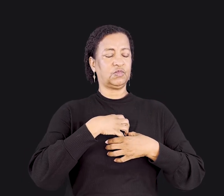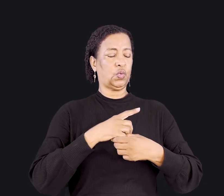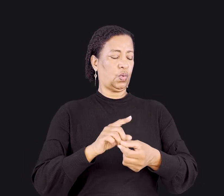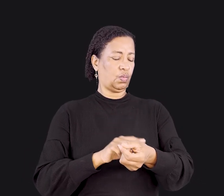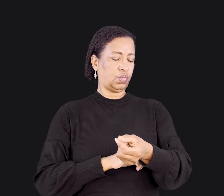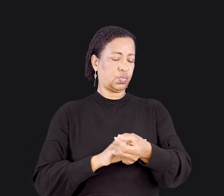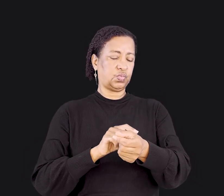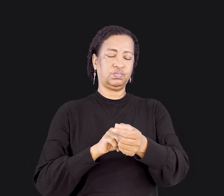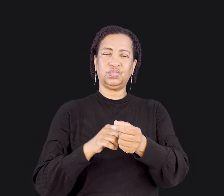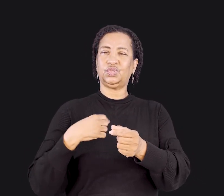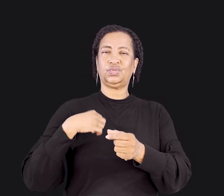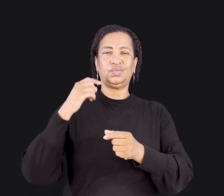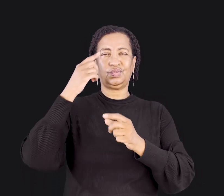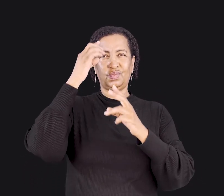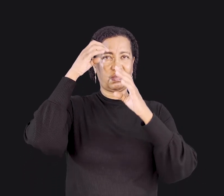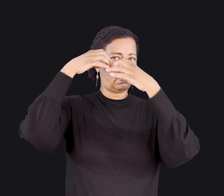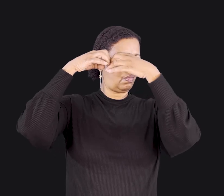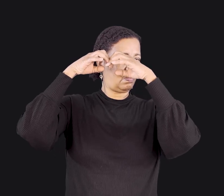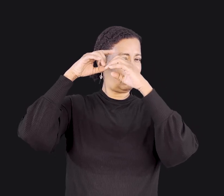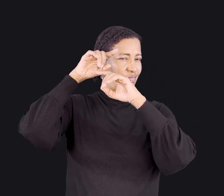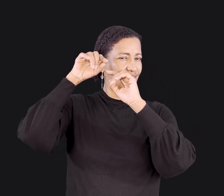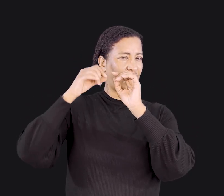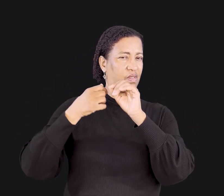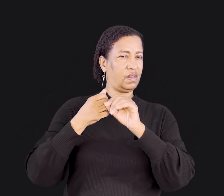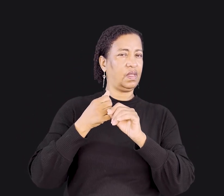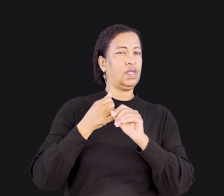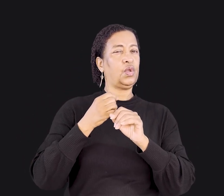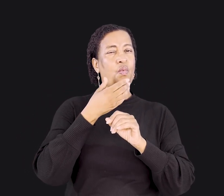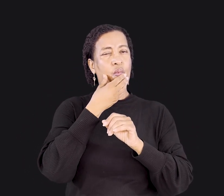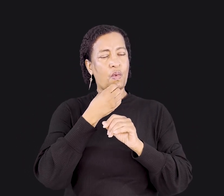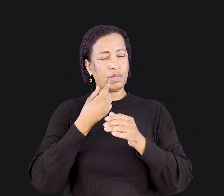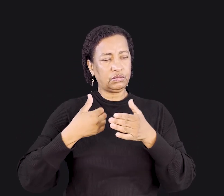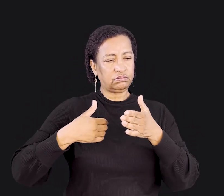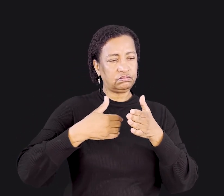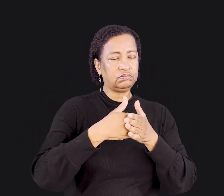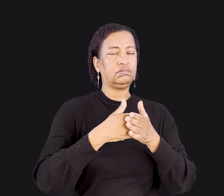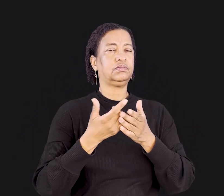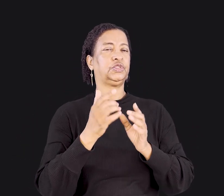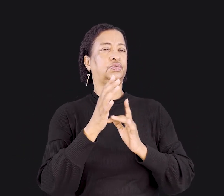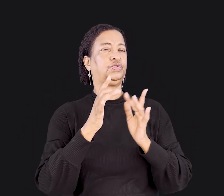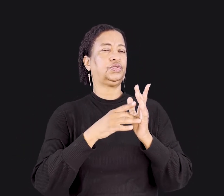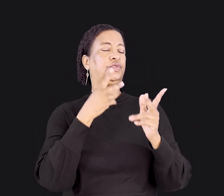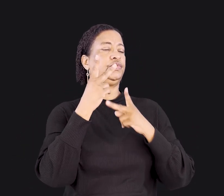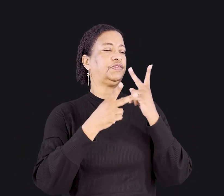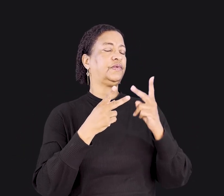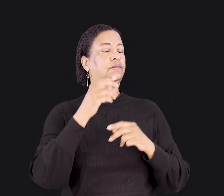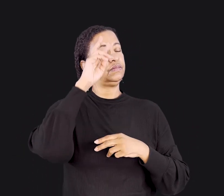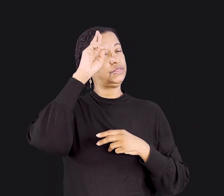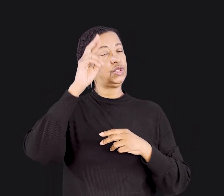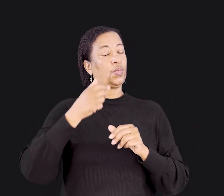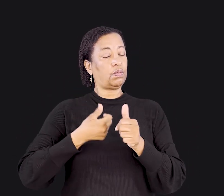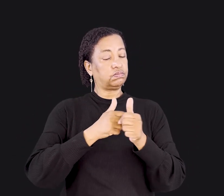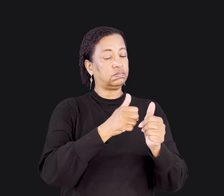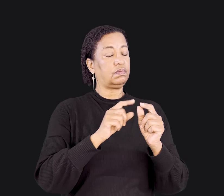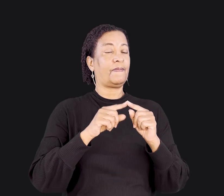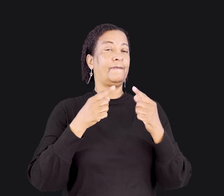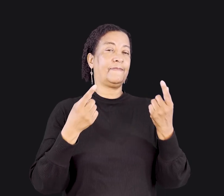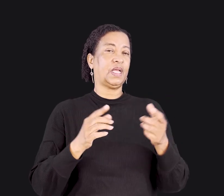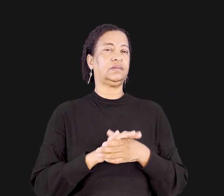sanguínea, pulso e ondas cerebrais. Um dia, um homem se aproximou de Jesus e disse, Senhor, eu te seguirei, mas deixa-me